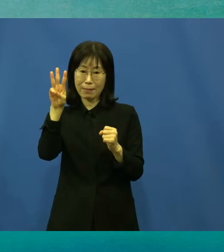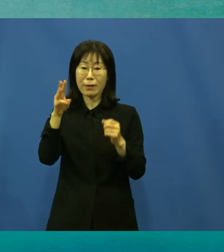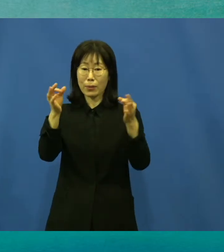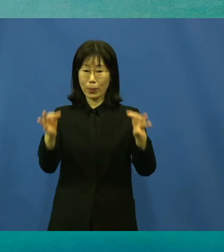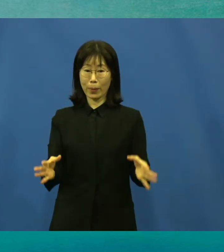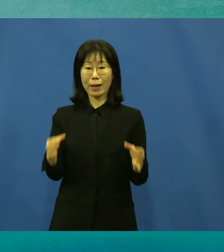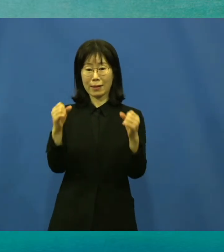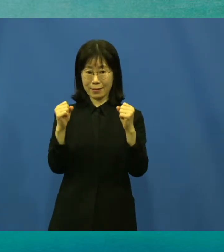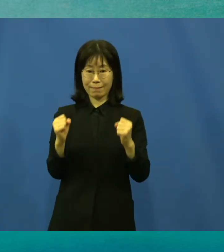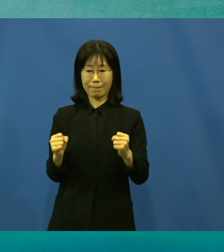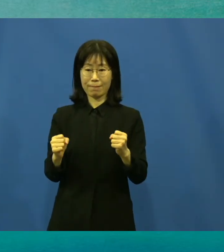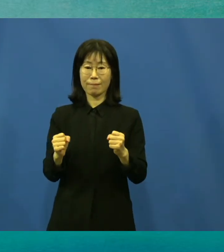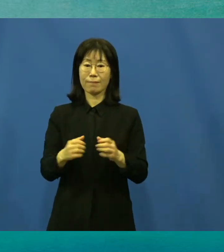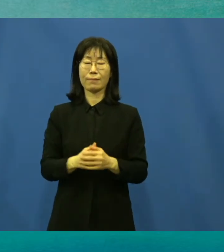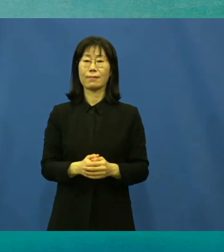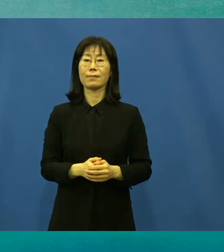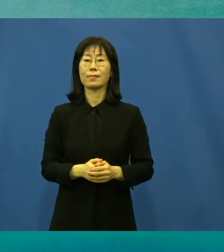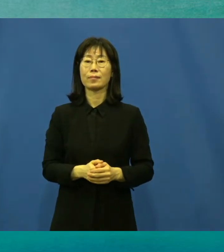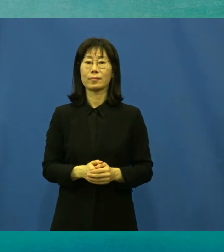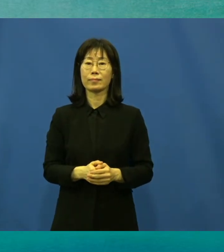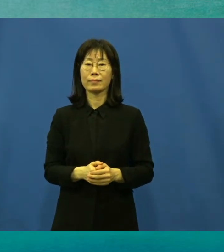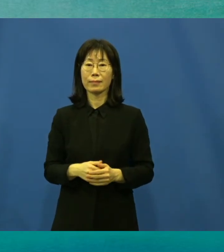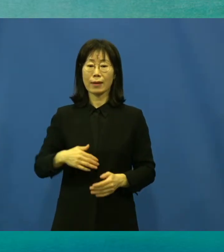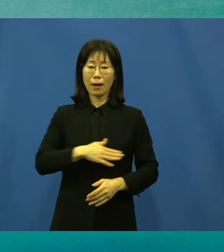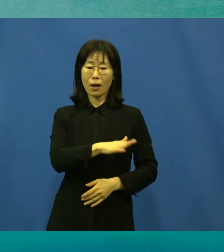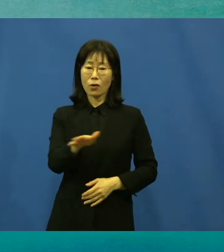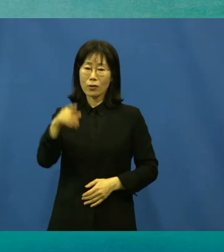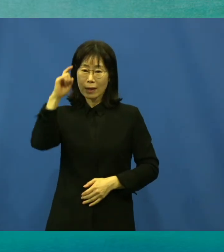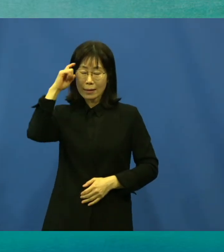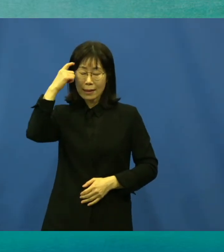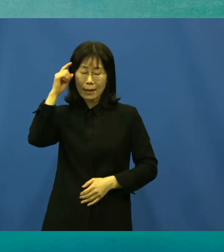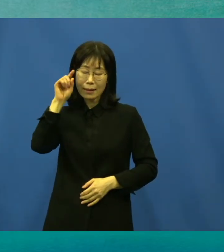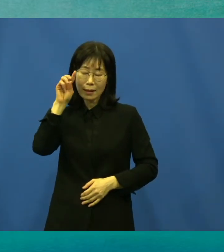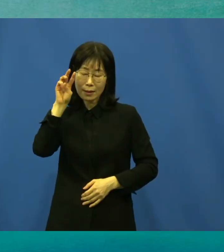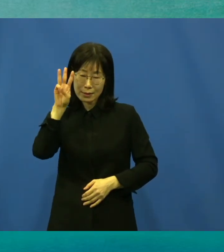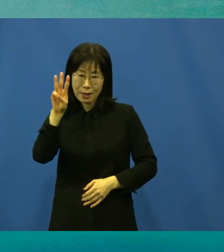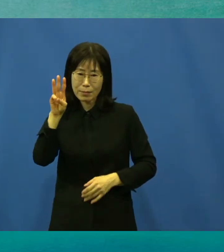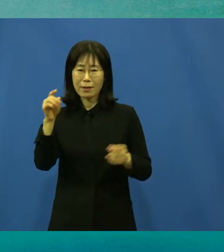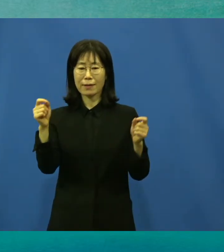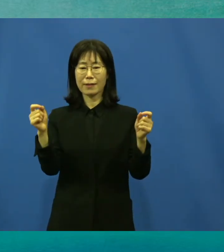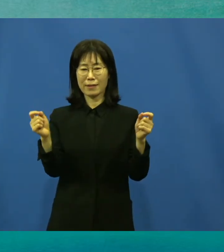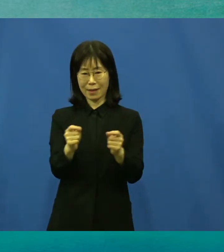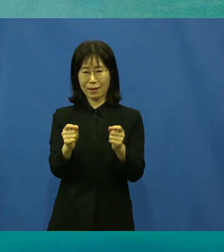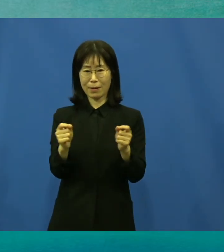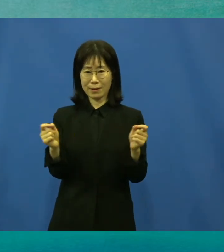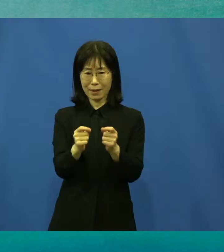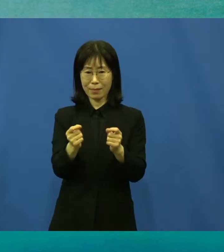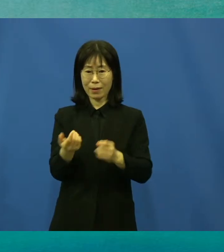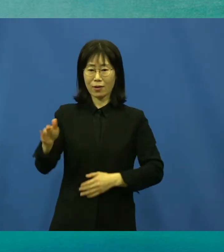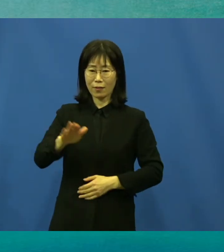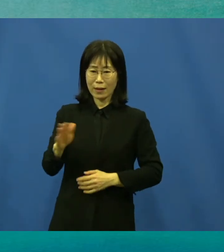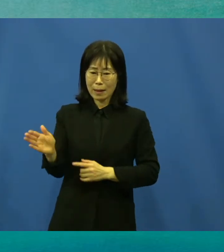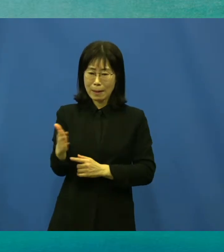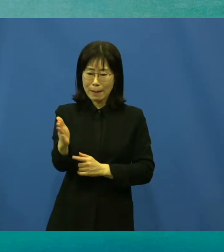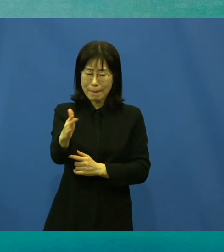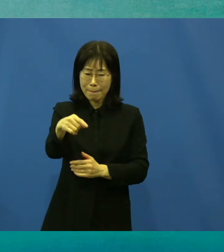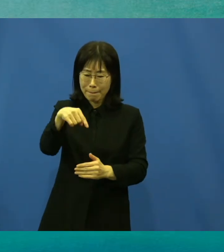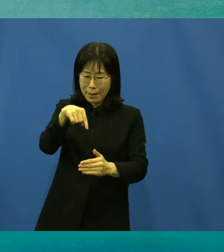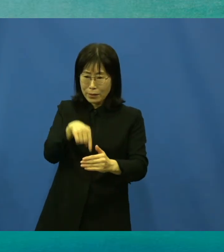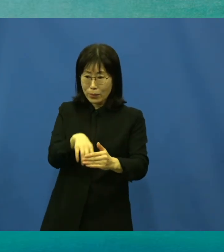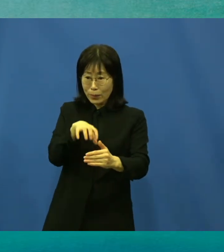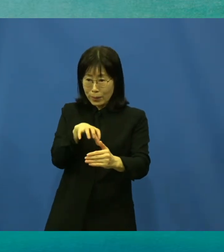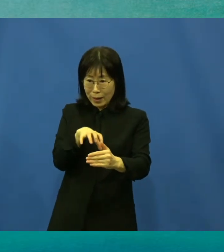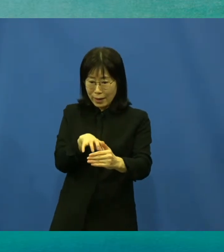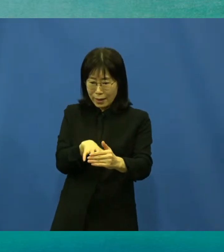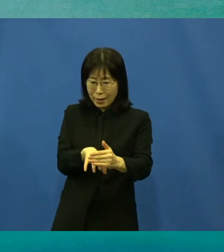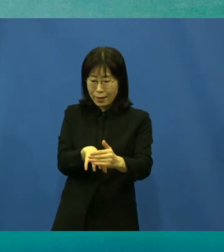그러나 우리가 보기에 3일은 금방 지나간 것처럼 보이지만 요나의 입장에서는 그 고통은 짧은 것이